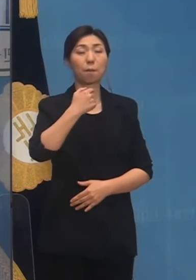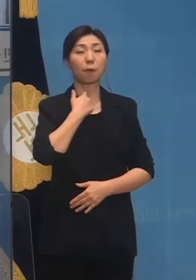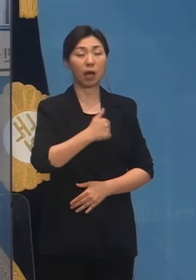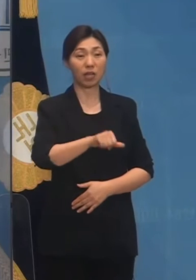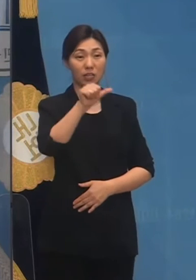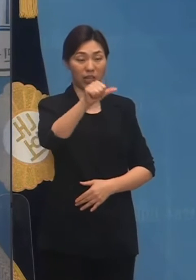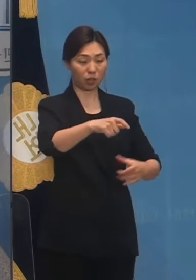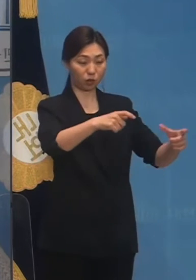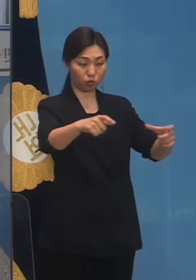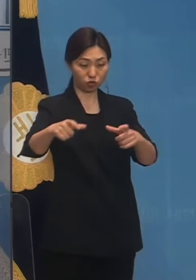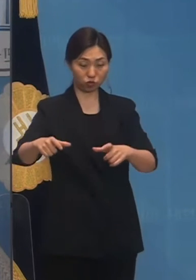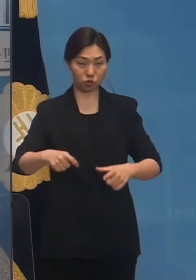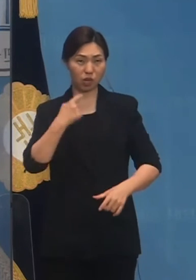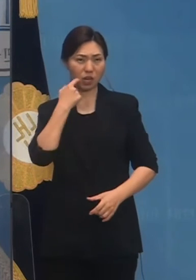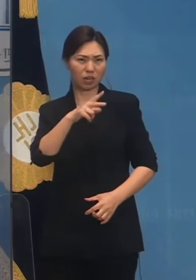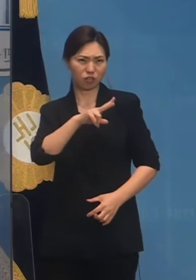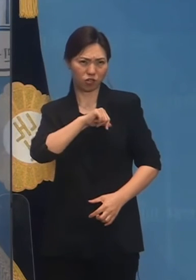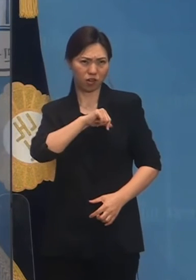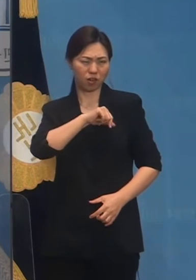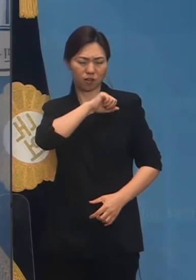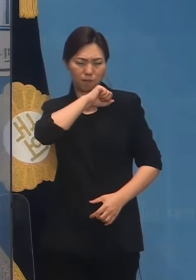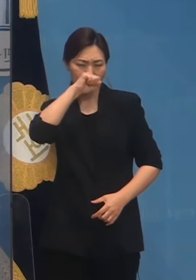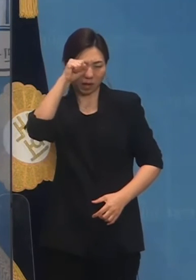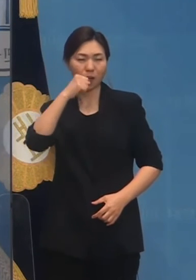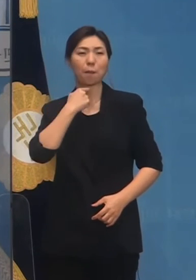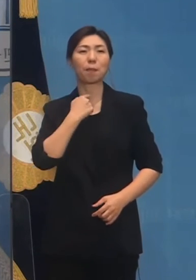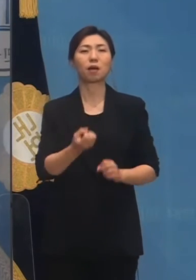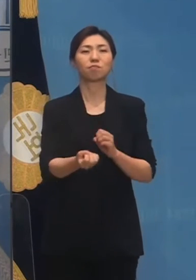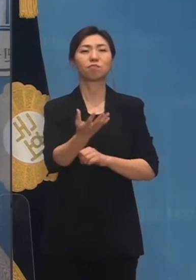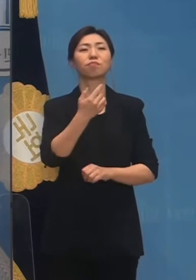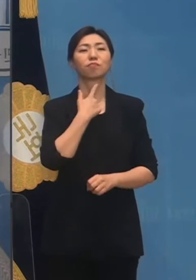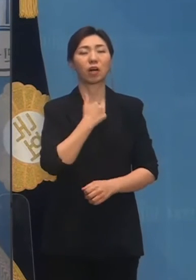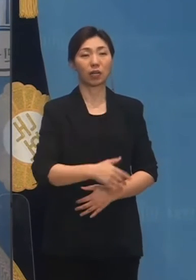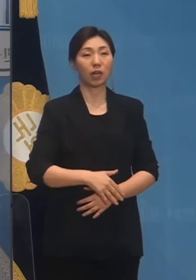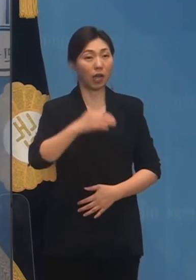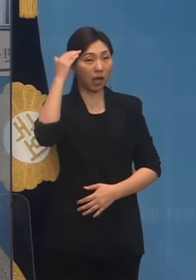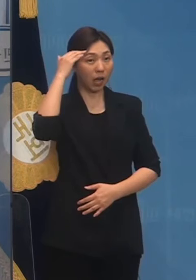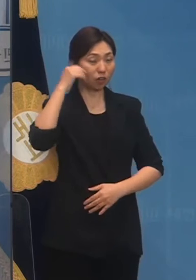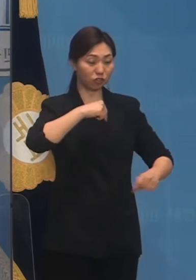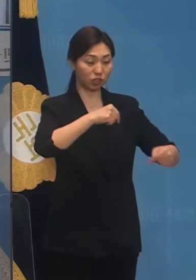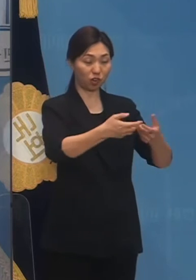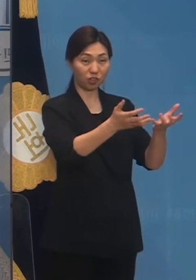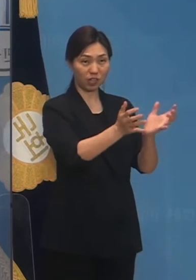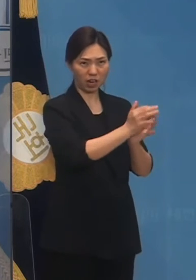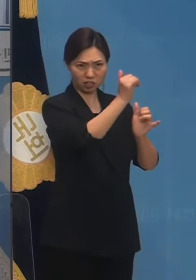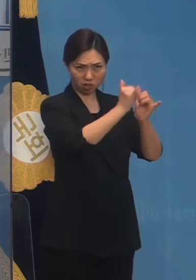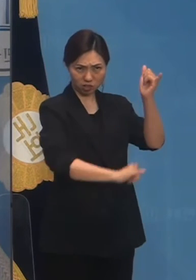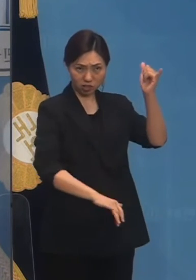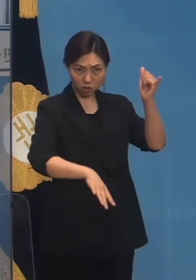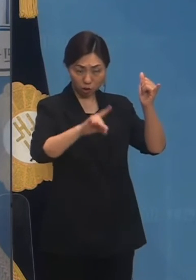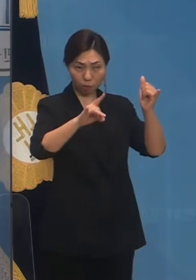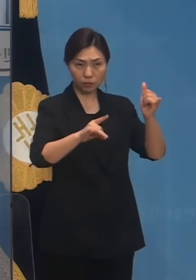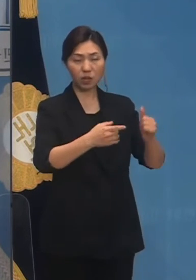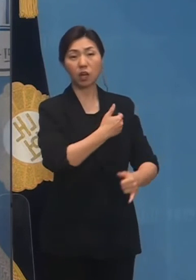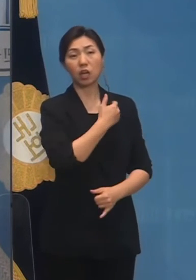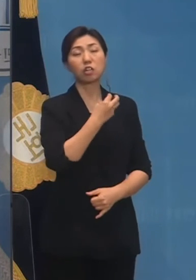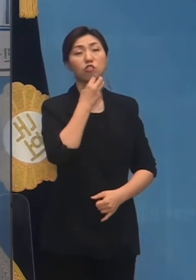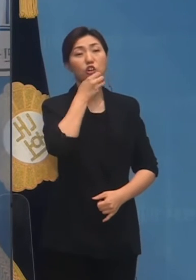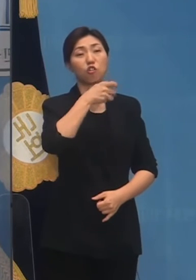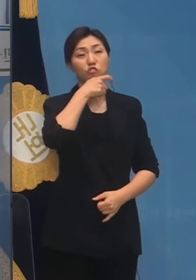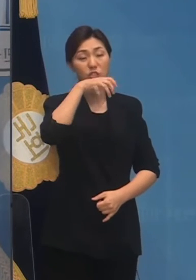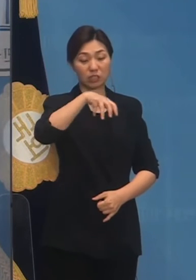모두에 2번 연속 민주당의 깃발을 돌렸습니다. 우리나라 정당 역사상 최초로 현역 단체장이 최고위원이